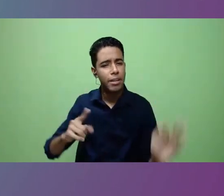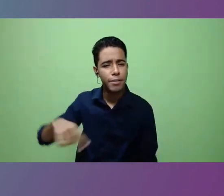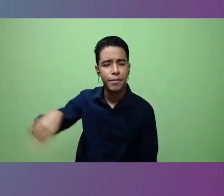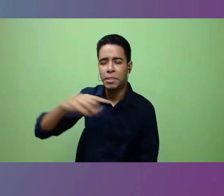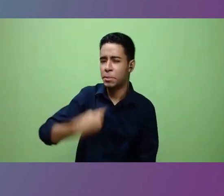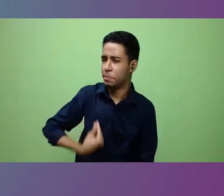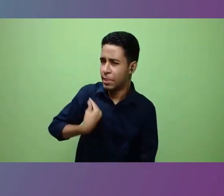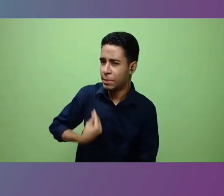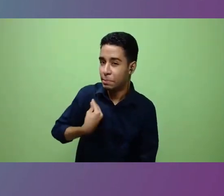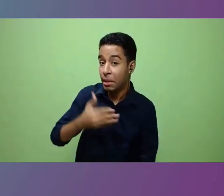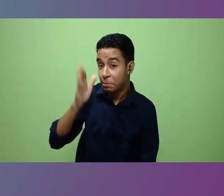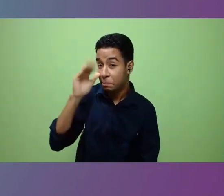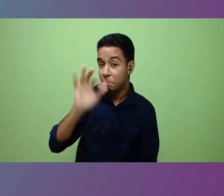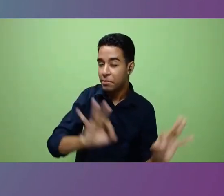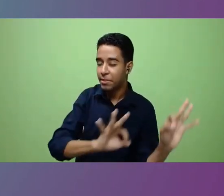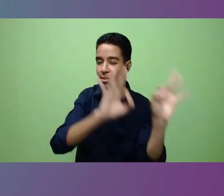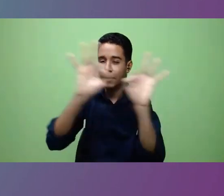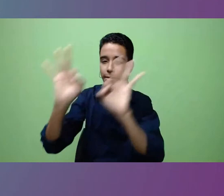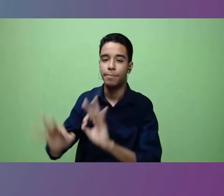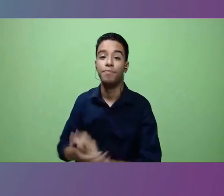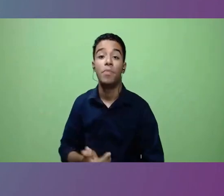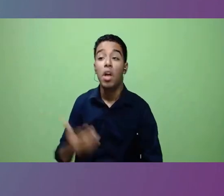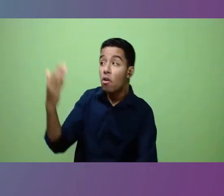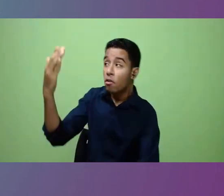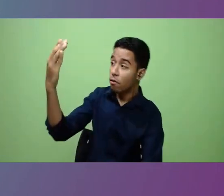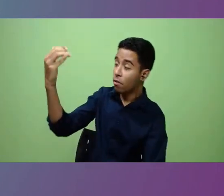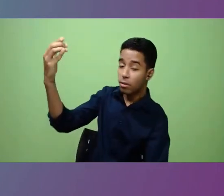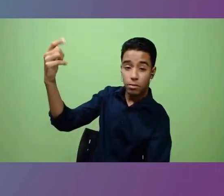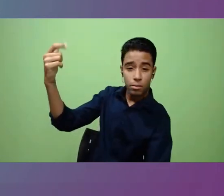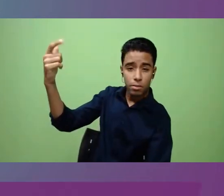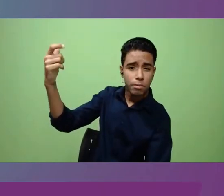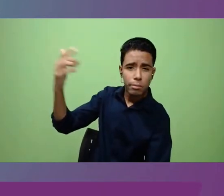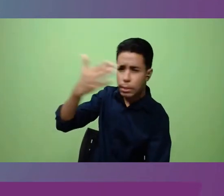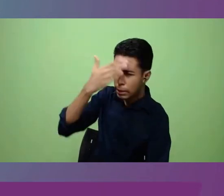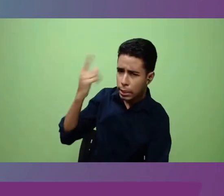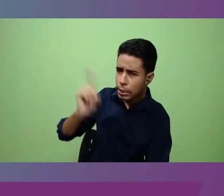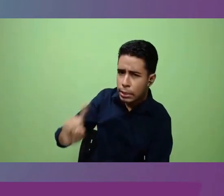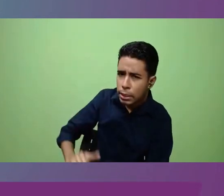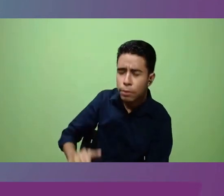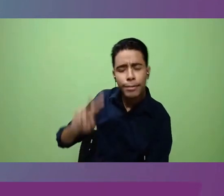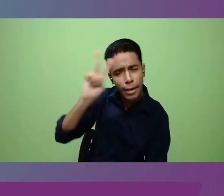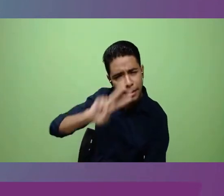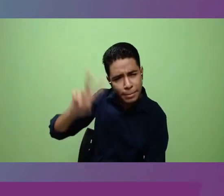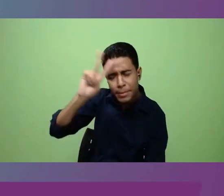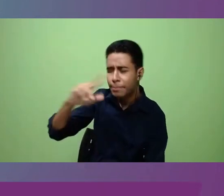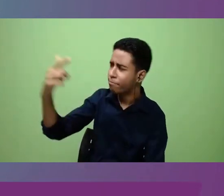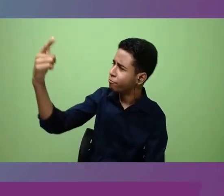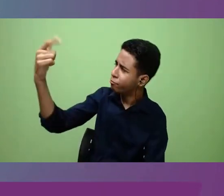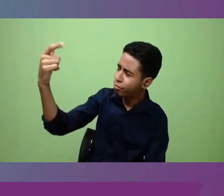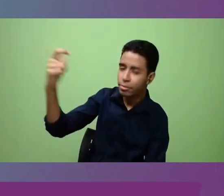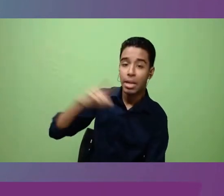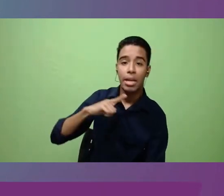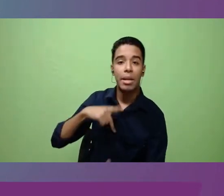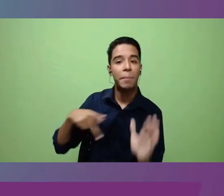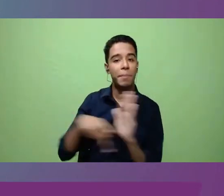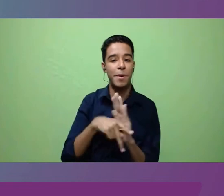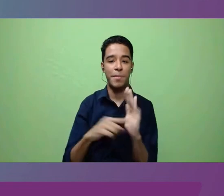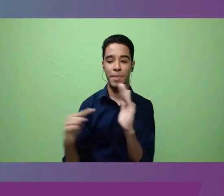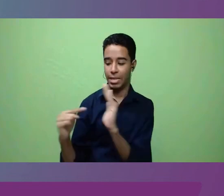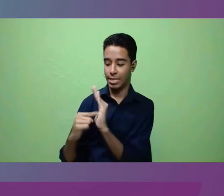esquece de postar a foto de você assistindo o nosso evento, o workshop. Marca o Instagram da Signa,